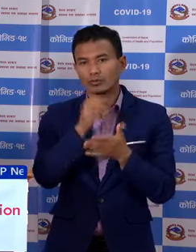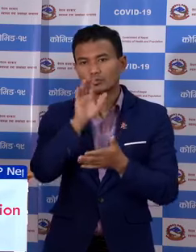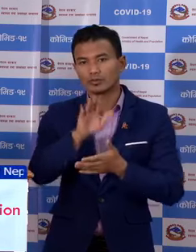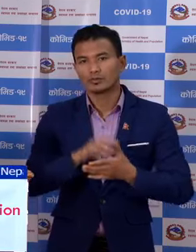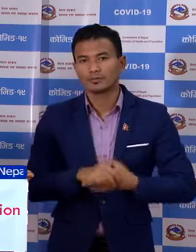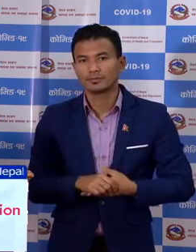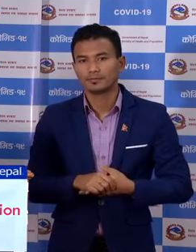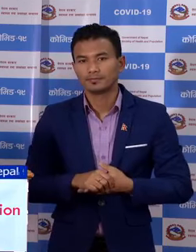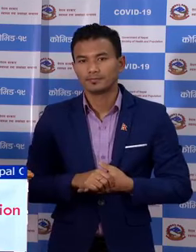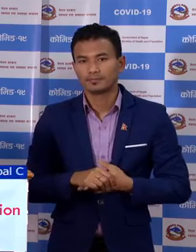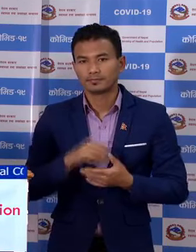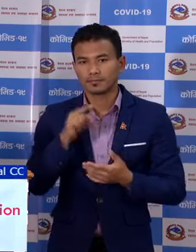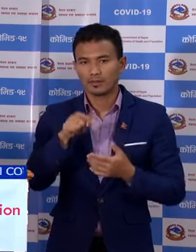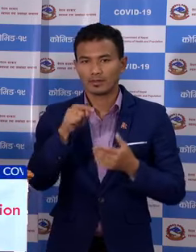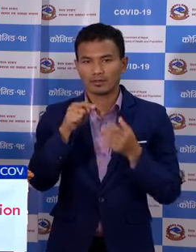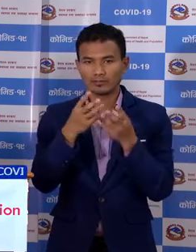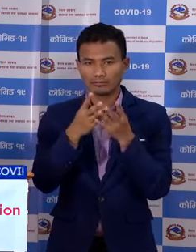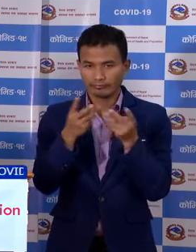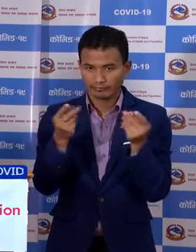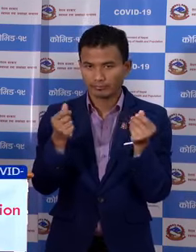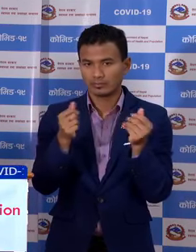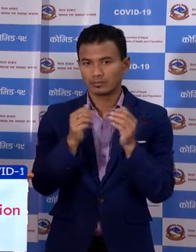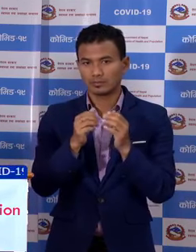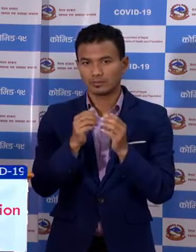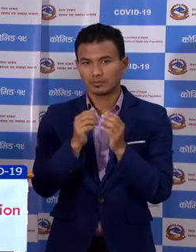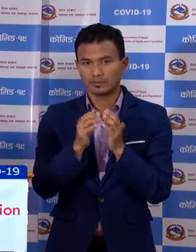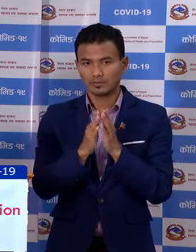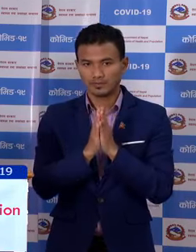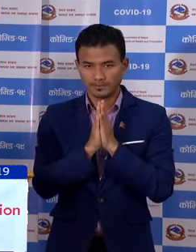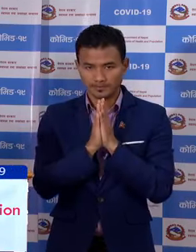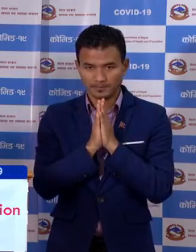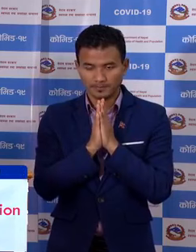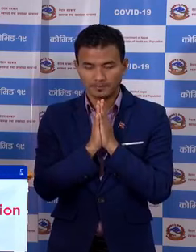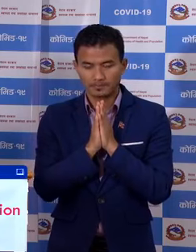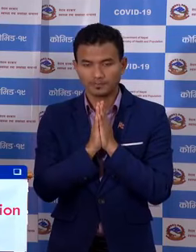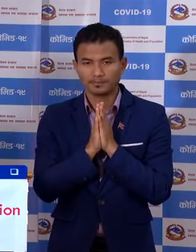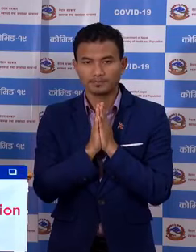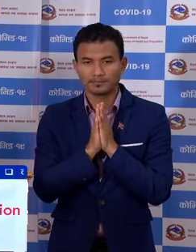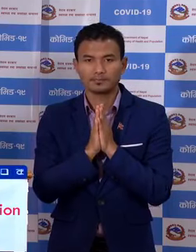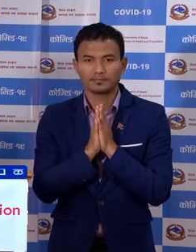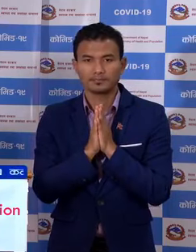म यो मिडिया ब्रिफिङ यहीँ नै अन्त्य गर्दछु। धन्यवाद। नमस्कार।